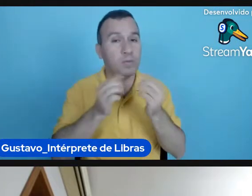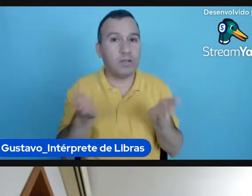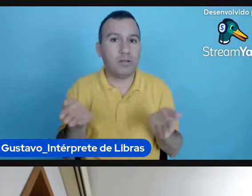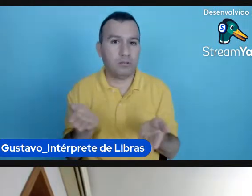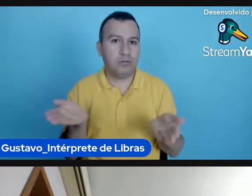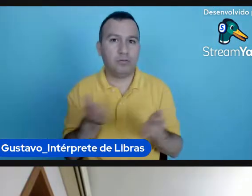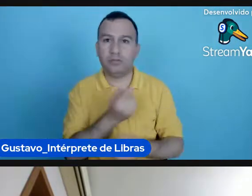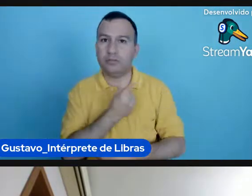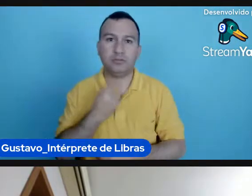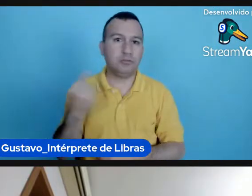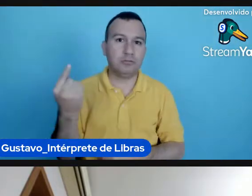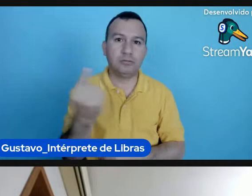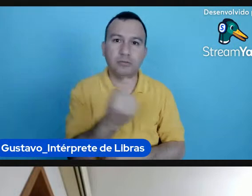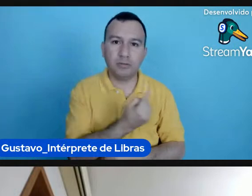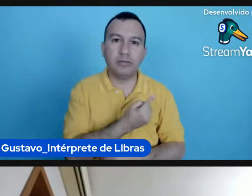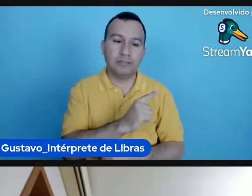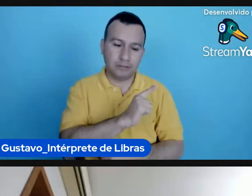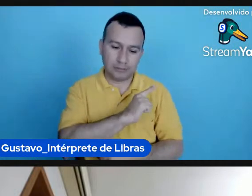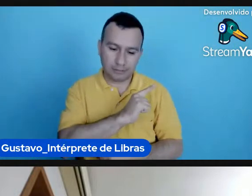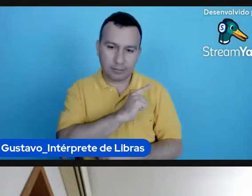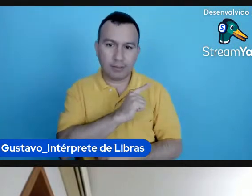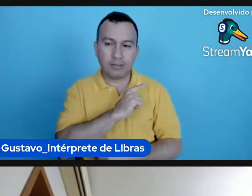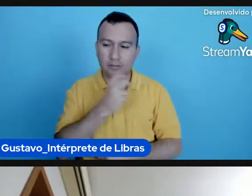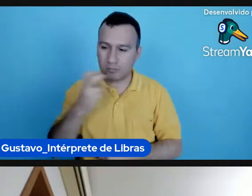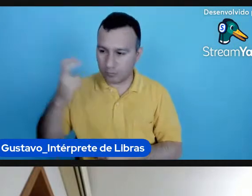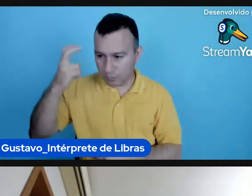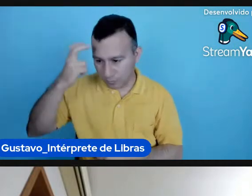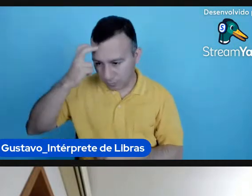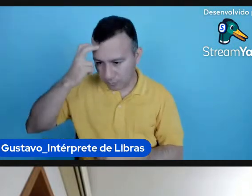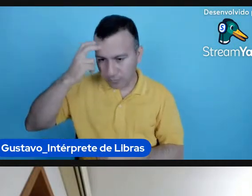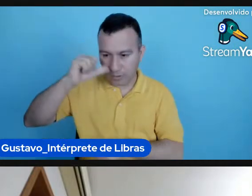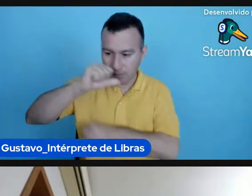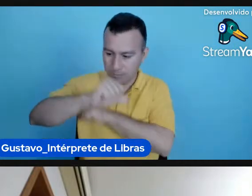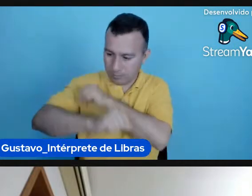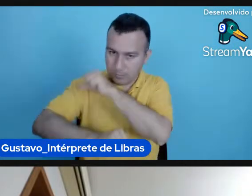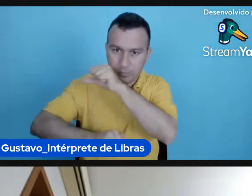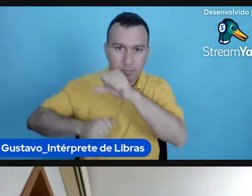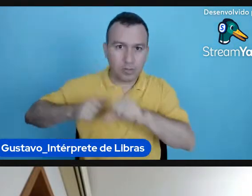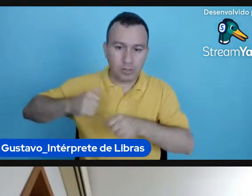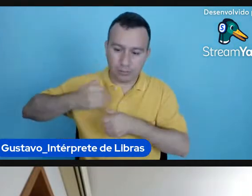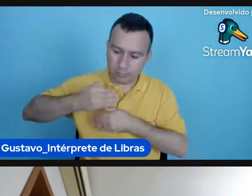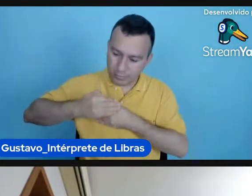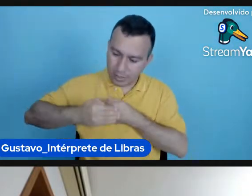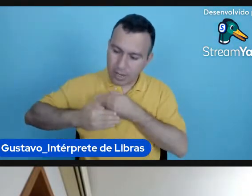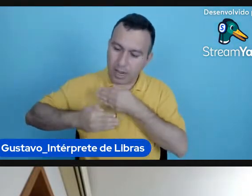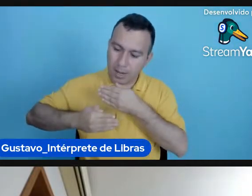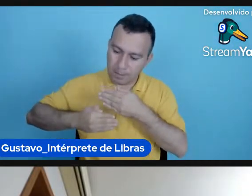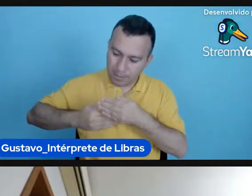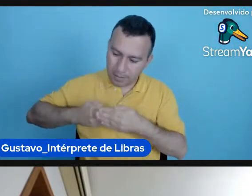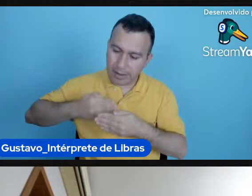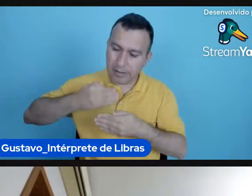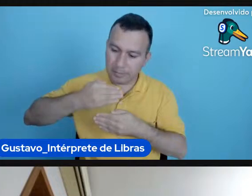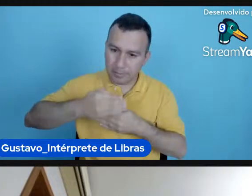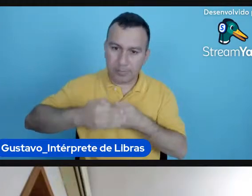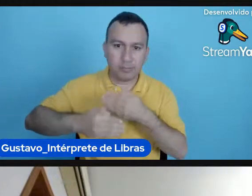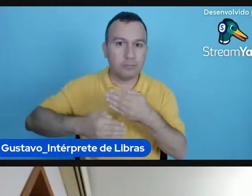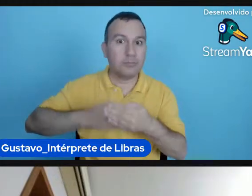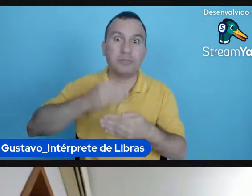mudança cultural, porque a cultura ela demora a se estruturar e demora a se